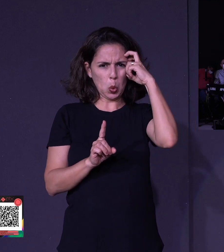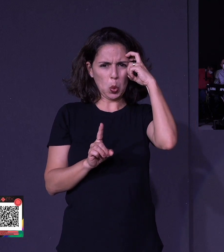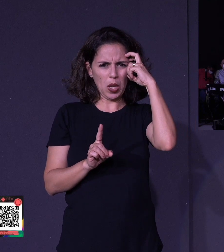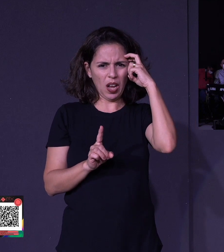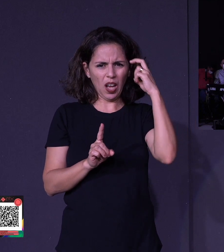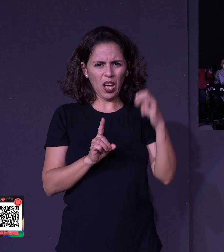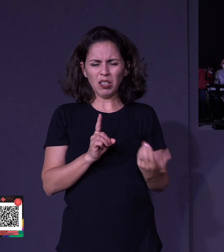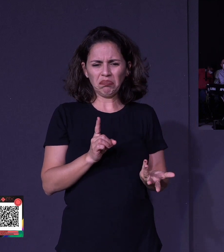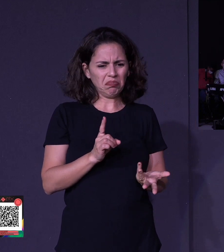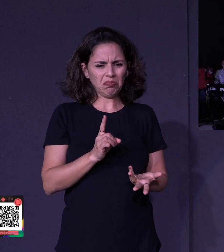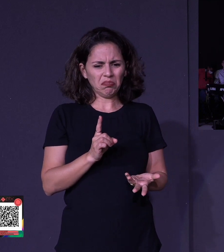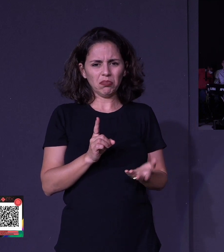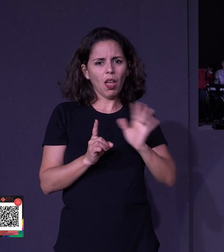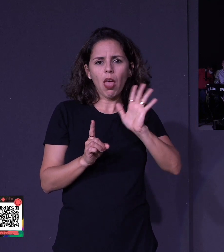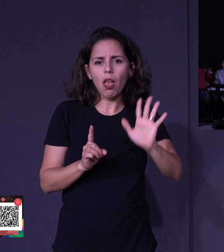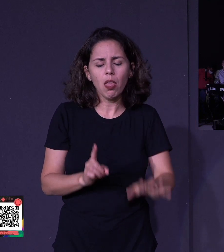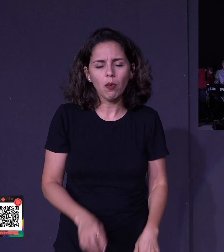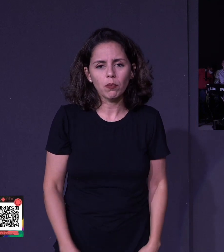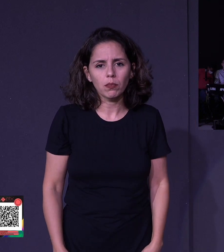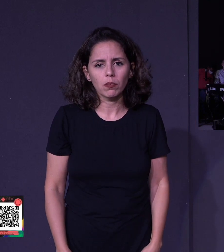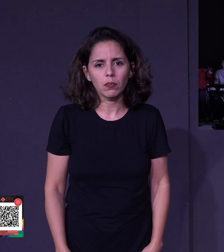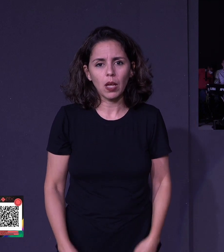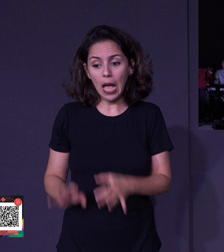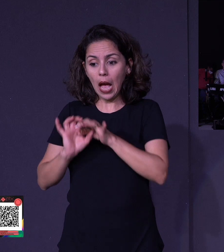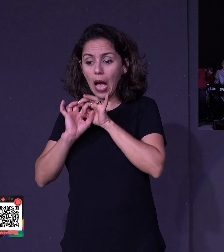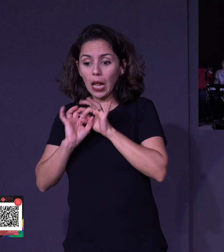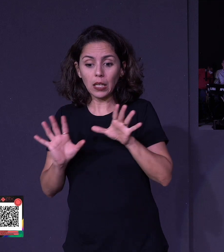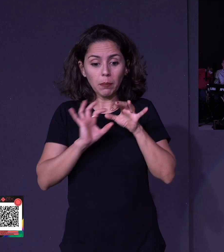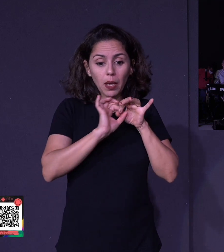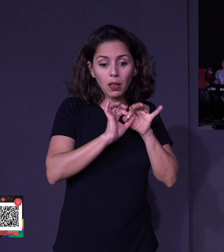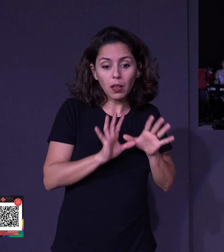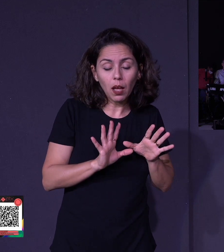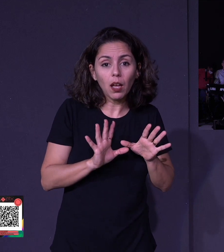conselho: a liberdade tem que ser progressiva e responsável.